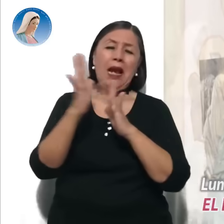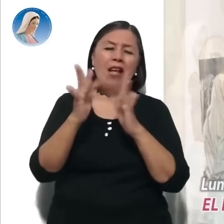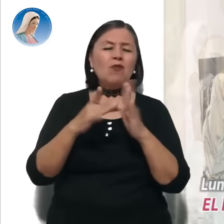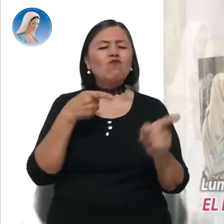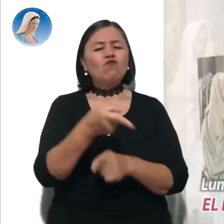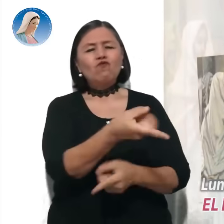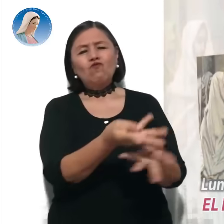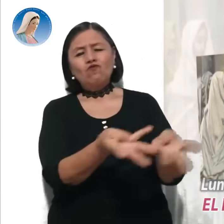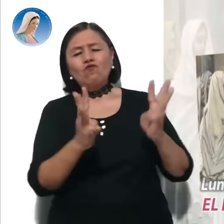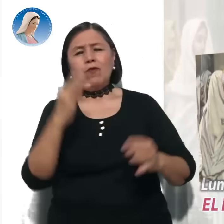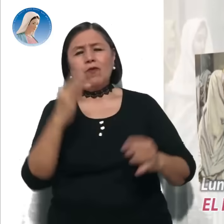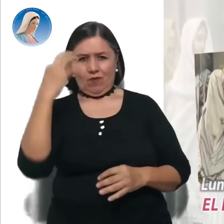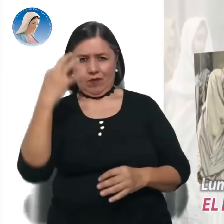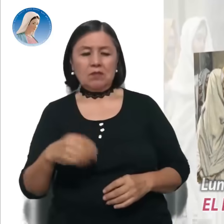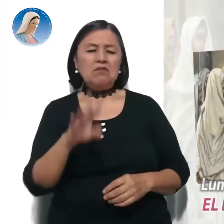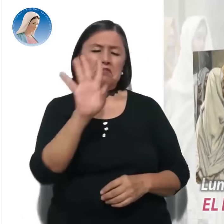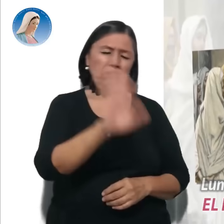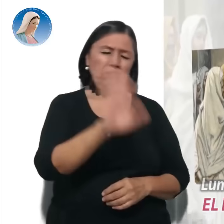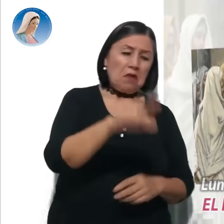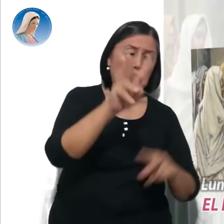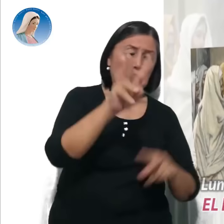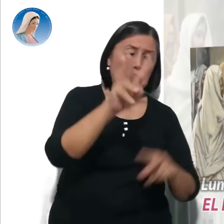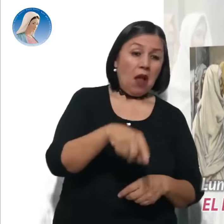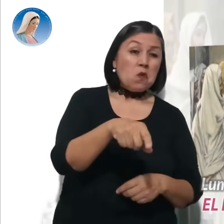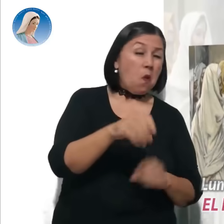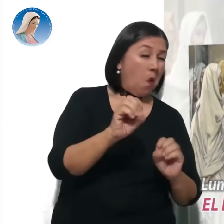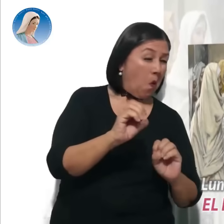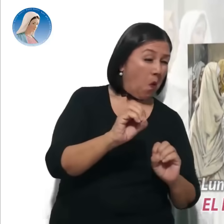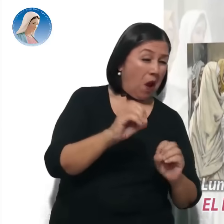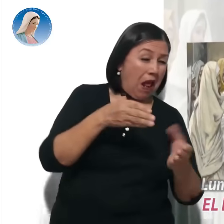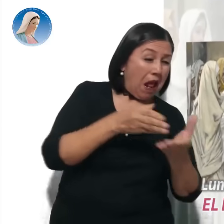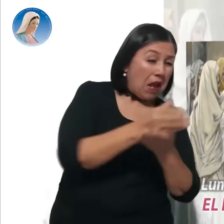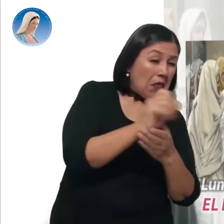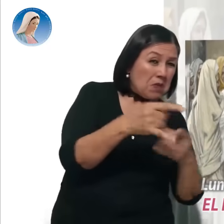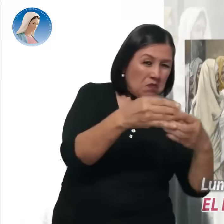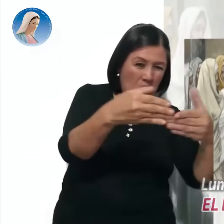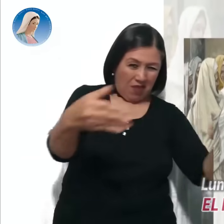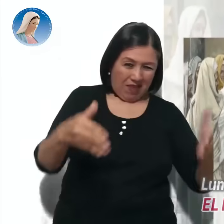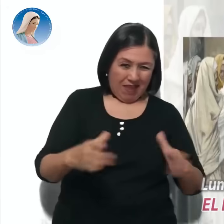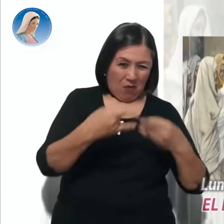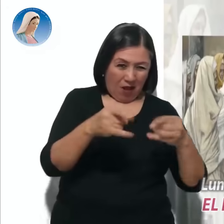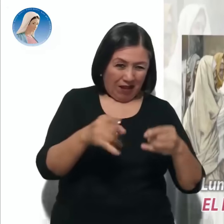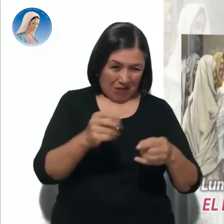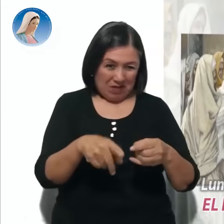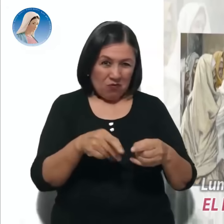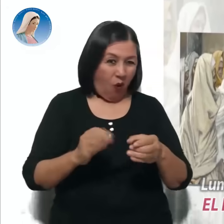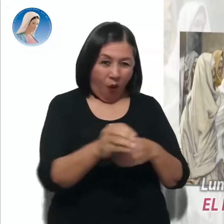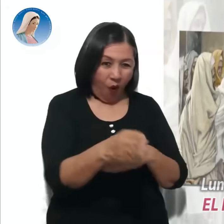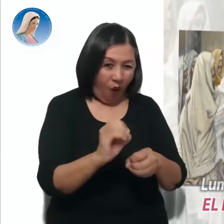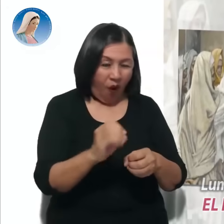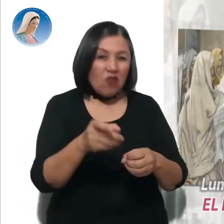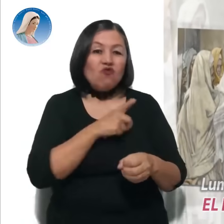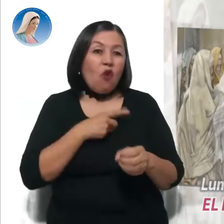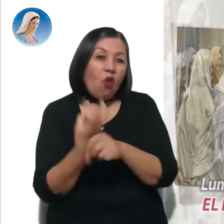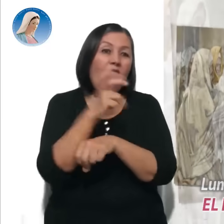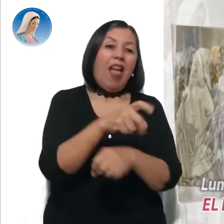a los fariseos: Yo les aseguro que el que no entra por la puerta del redil de las ovejas, sino que salta por otro lado, es